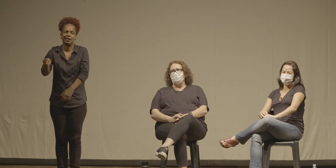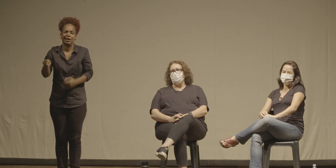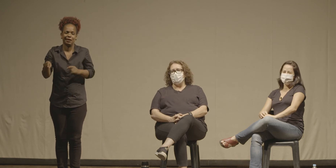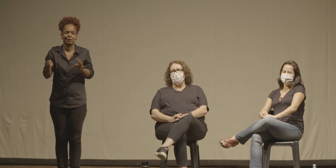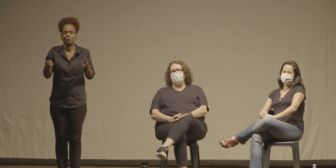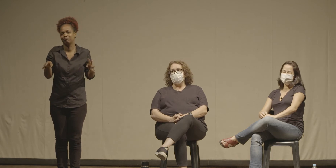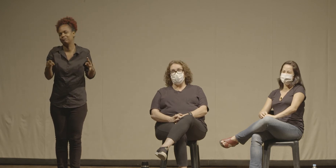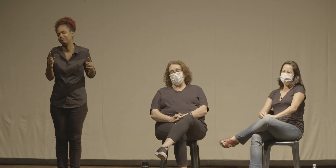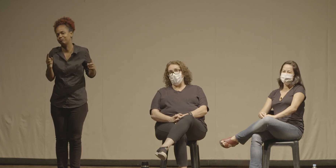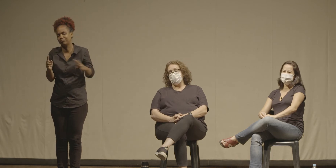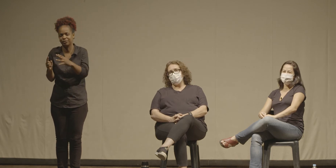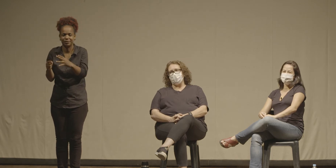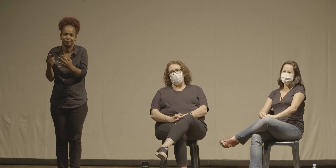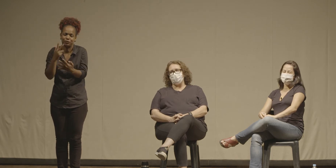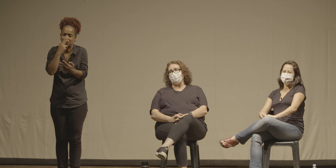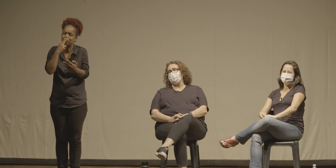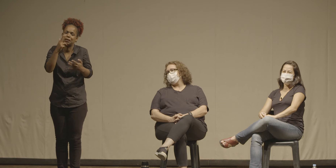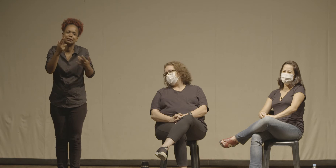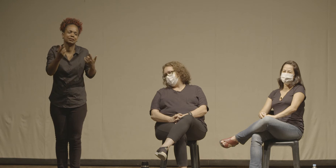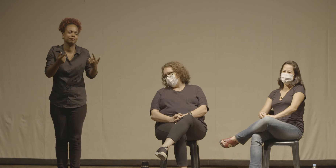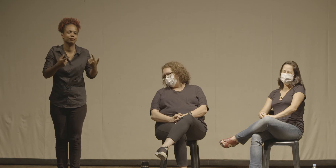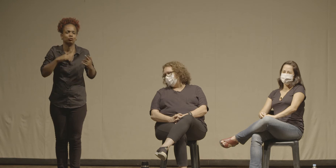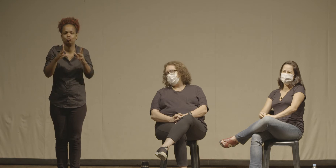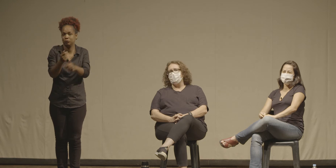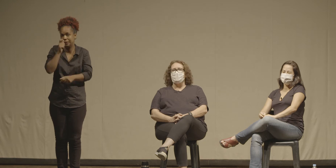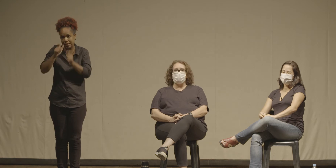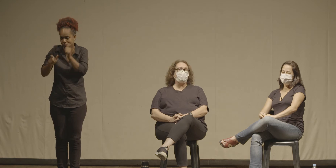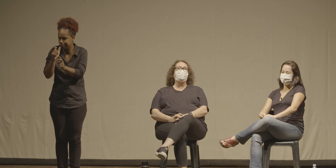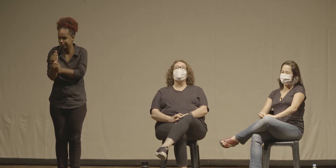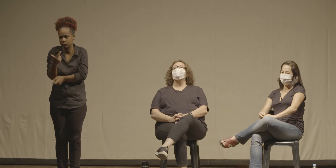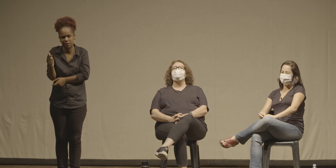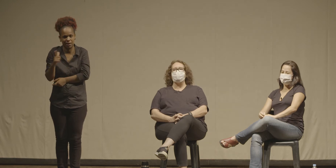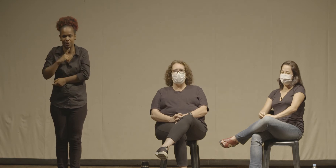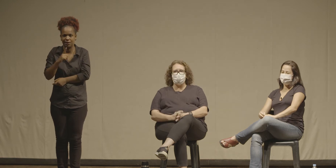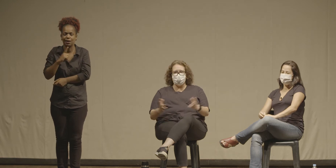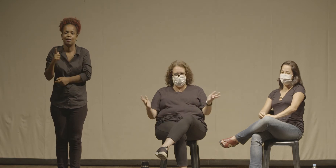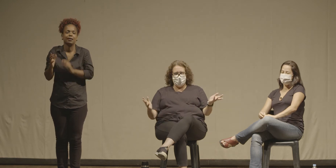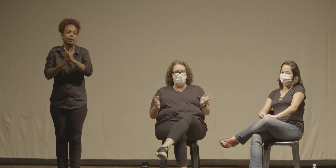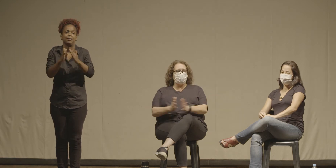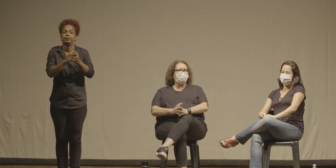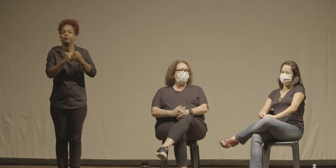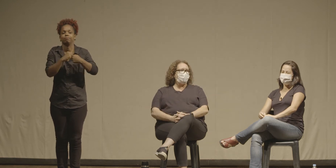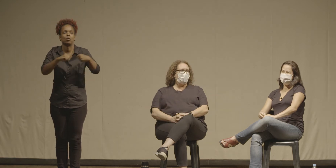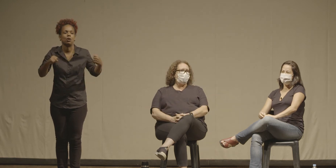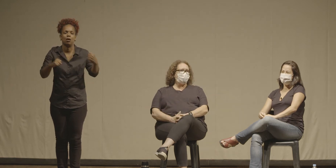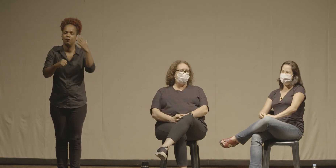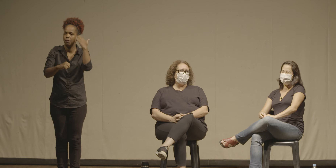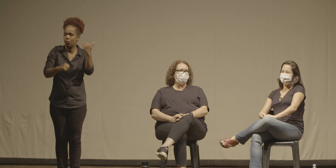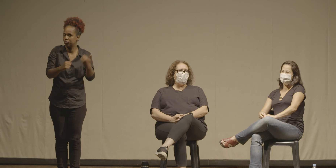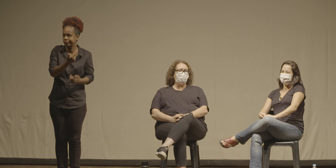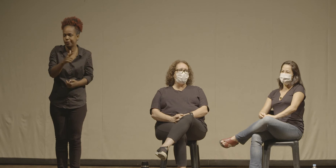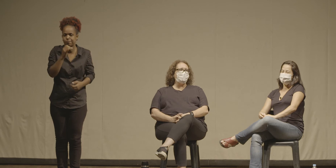gênero disputado, né, por salas de cinema e por grandes empresas